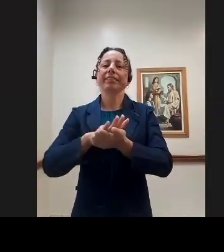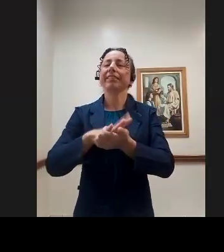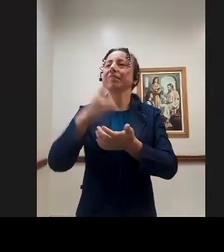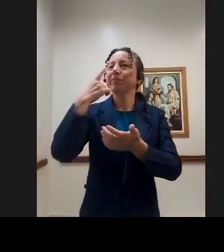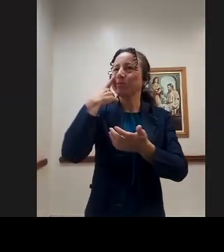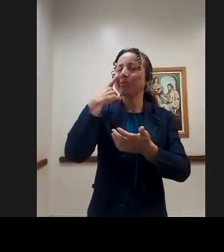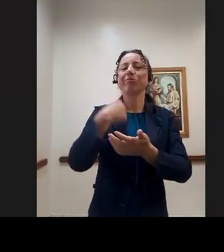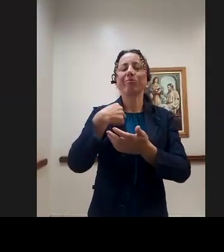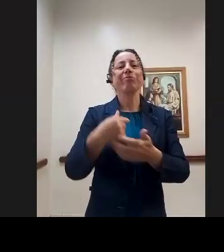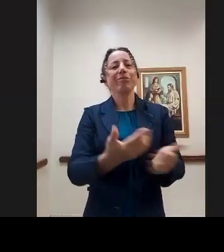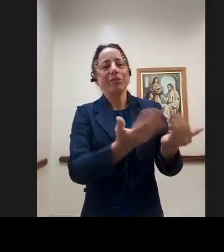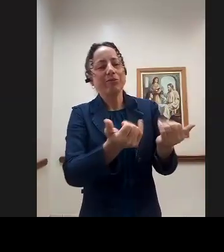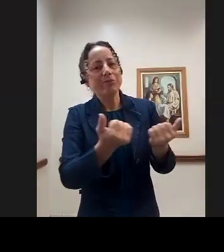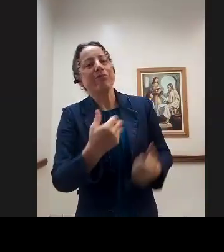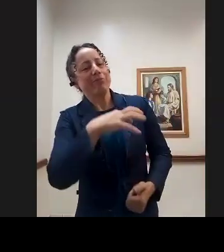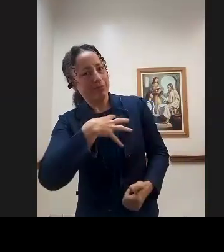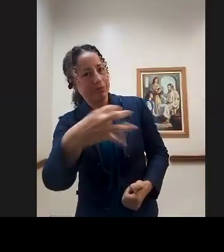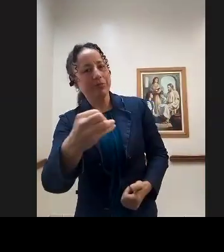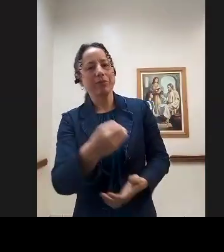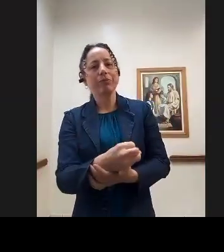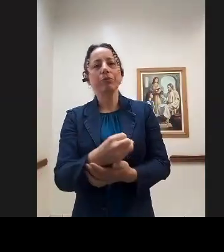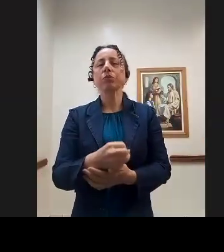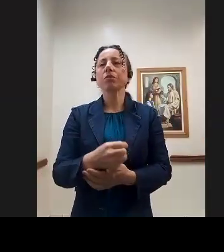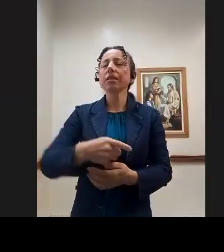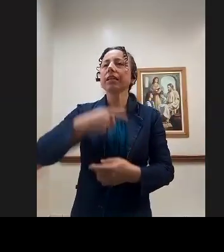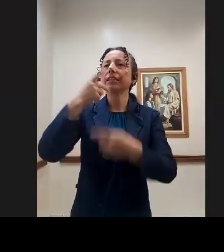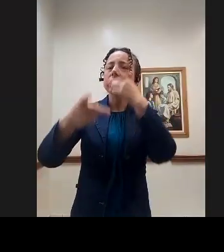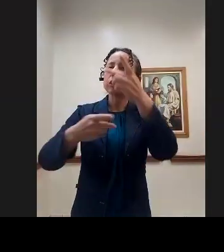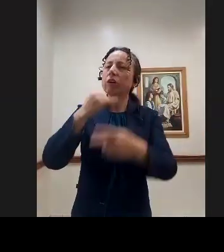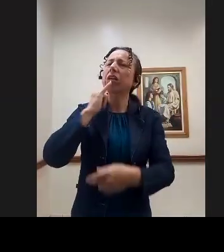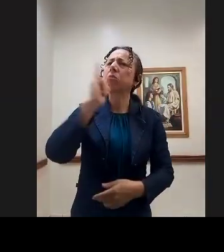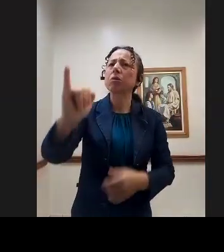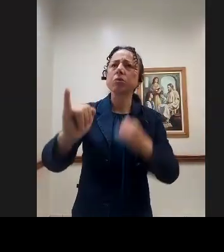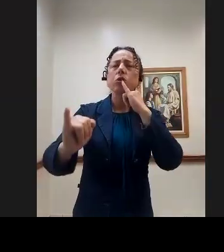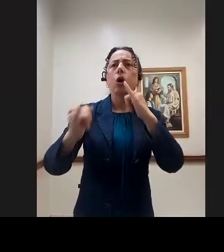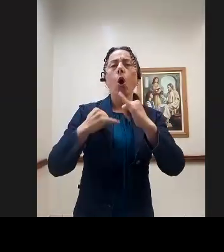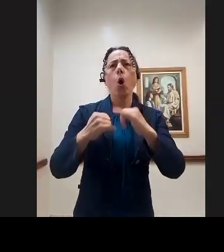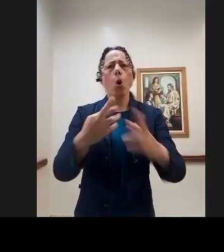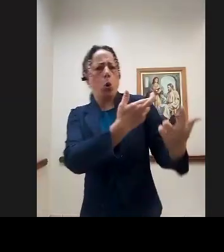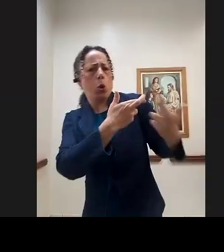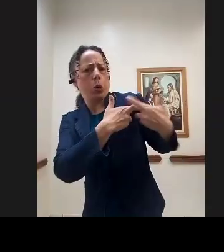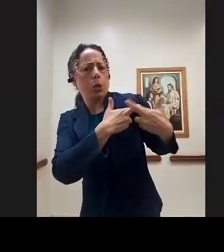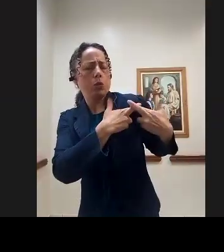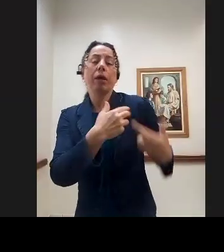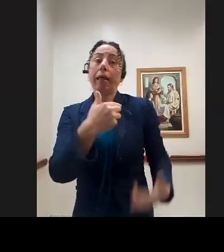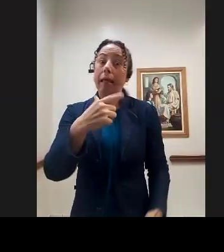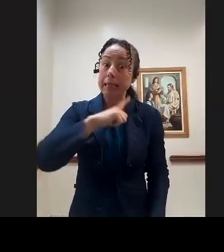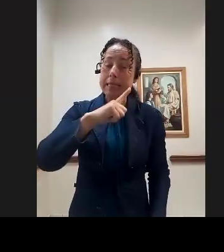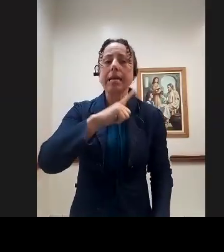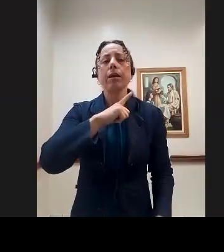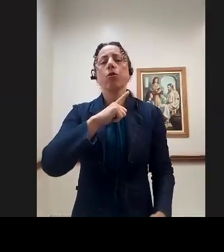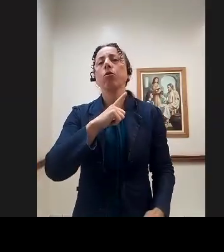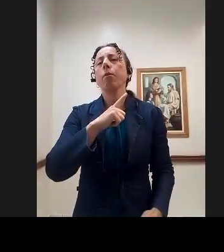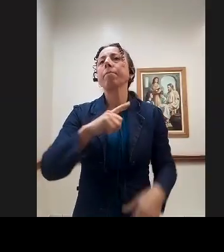assim, ó, mãe, eu tenho compromisso, tem tal atividade. Ou quando ele diz, mãe, hoje eu tenho que chegar mais cedo, que eu tenho que servir o